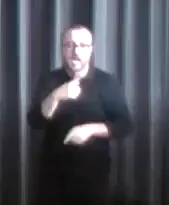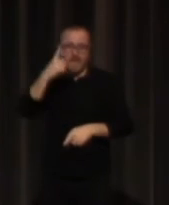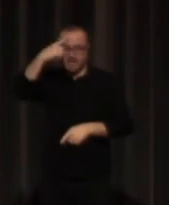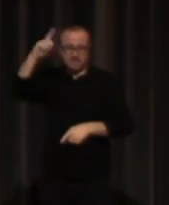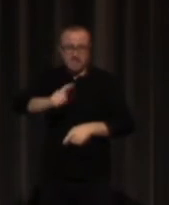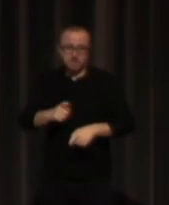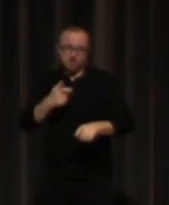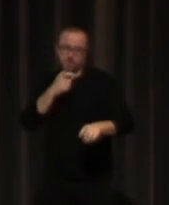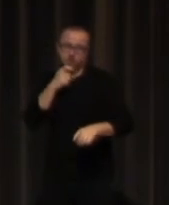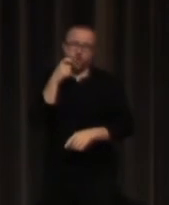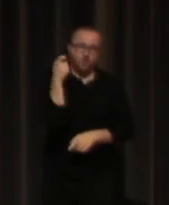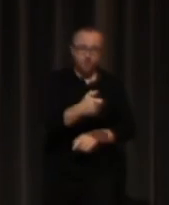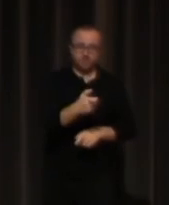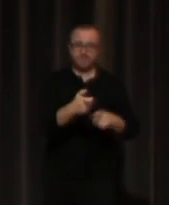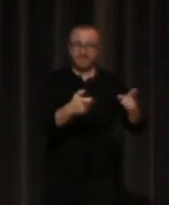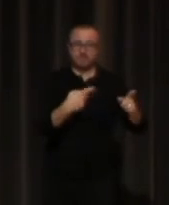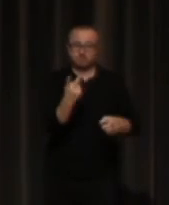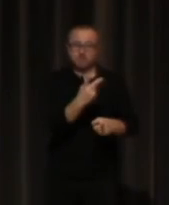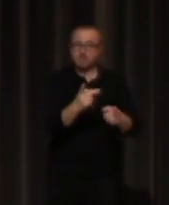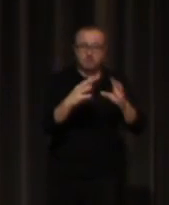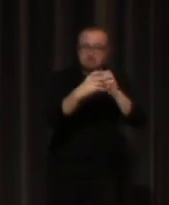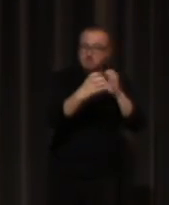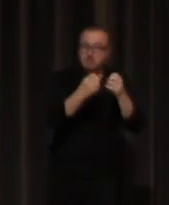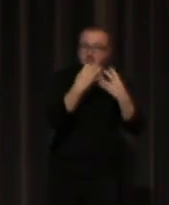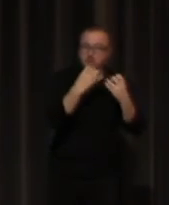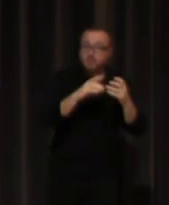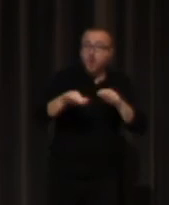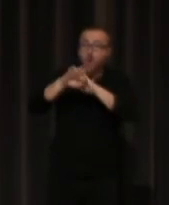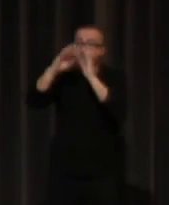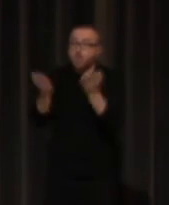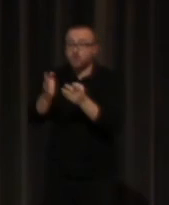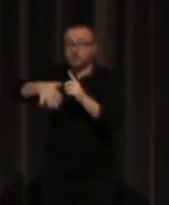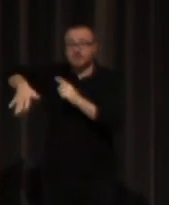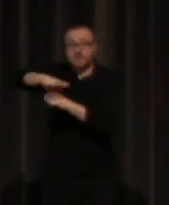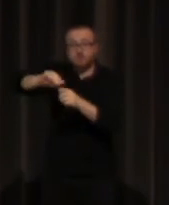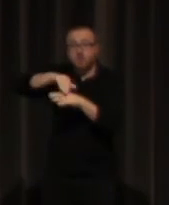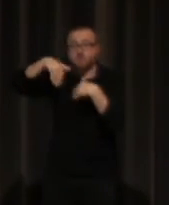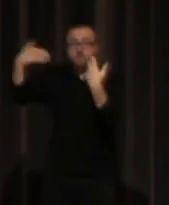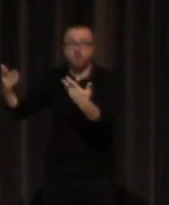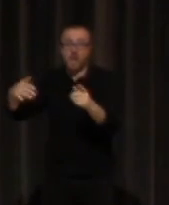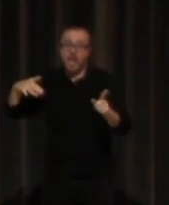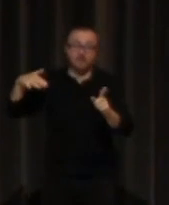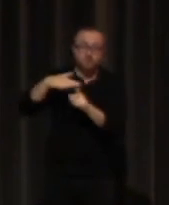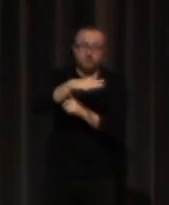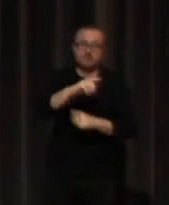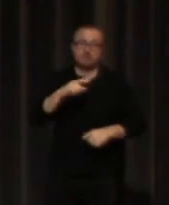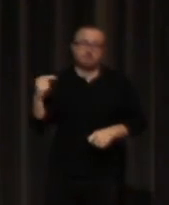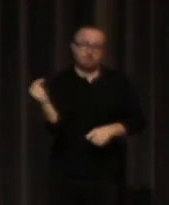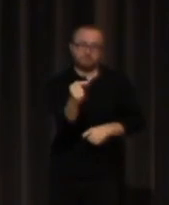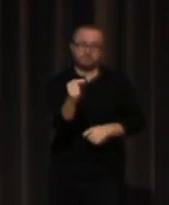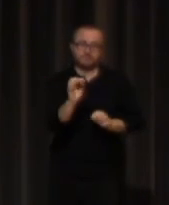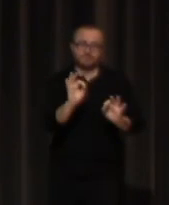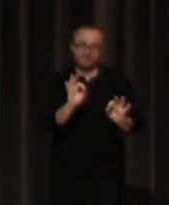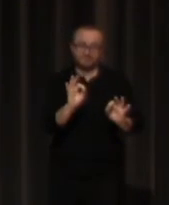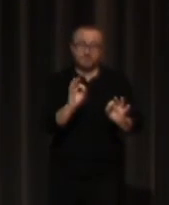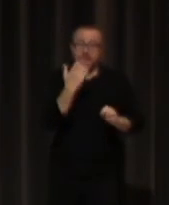perquè si hem experimentat la plenitud d'aquell Alice Lyubova, ens estimem de Kosovo,